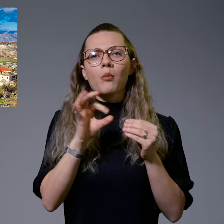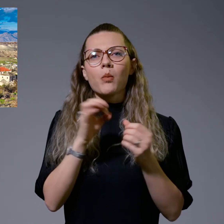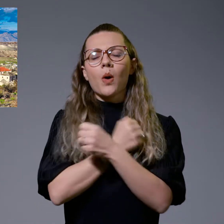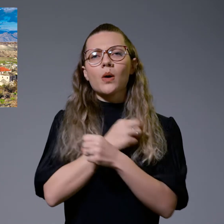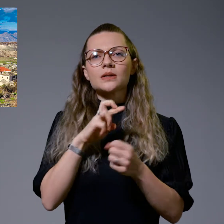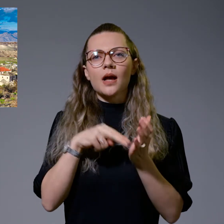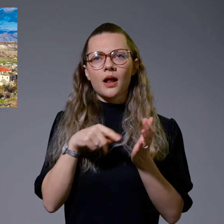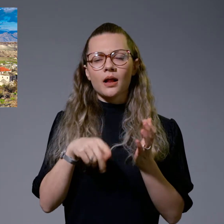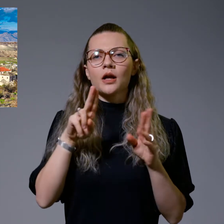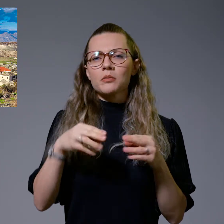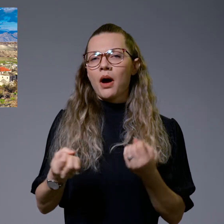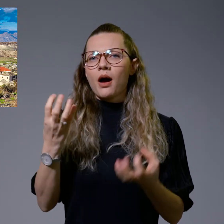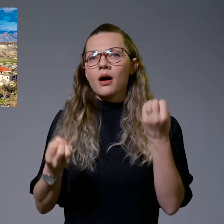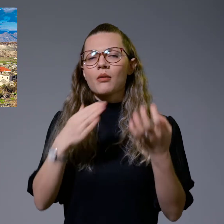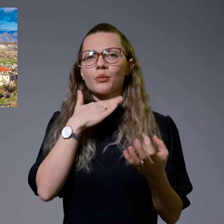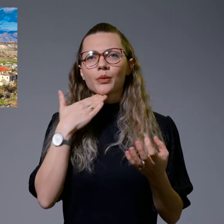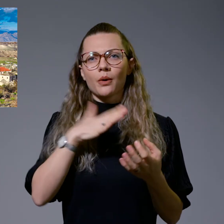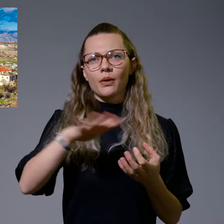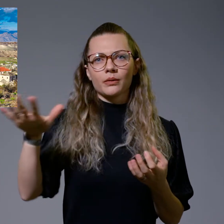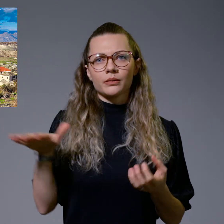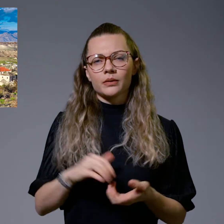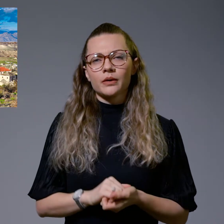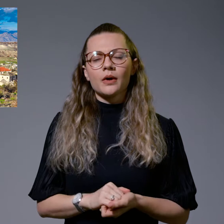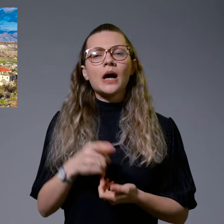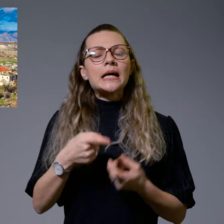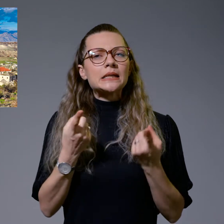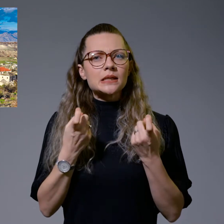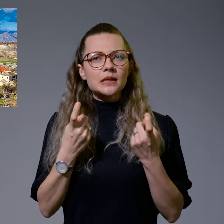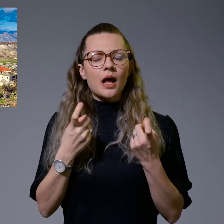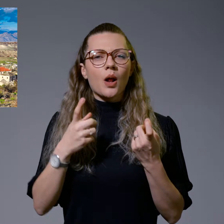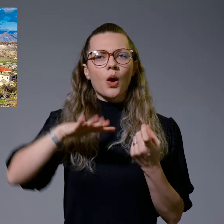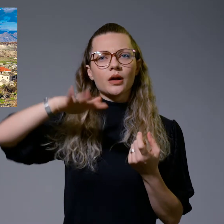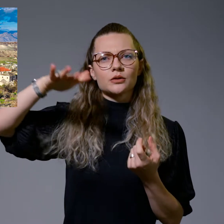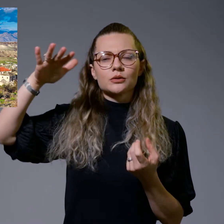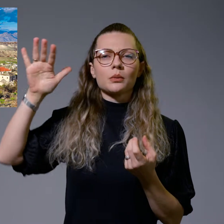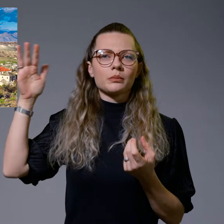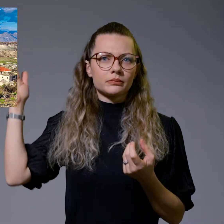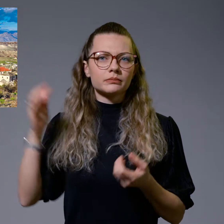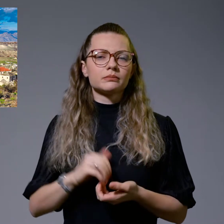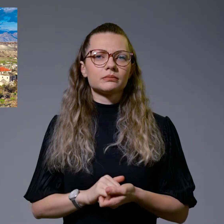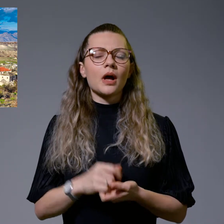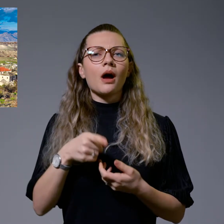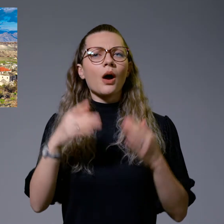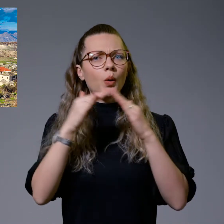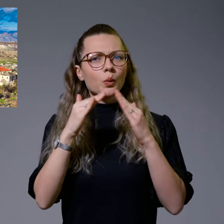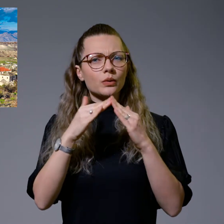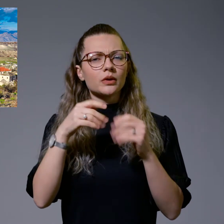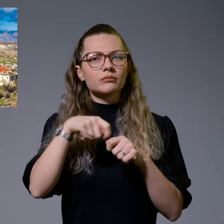има тука во изобилие. Селото е ридско-планинско, куќите се градени од природен